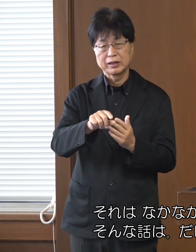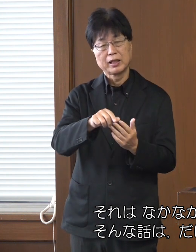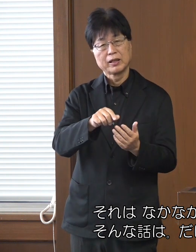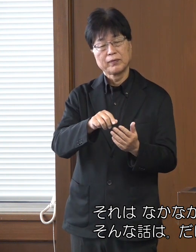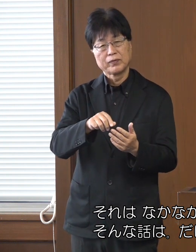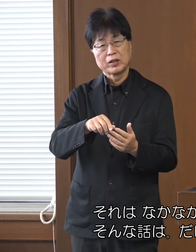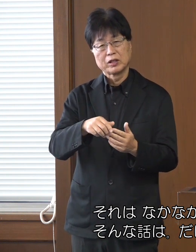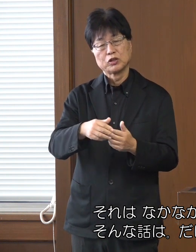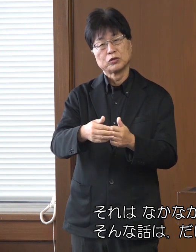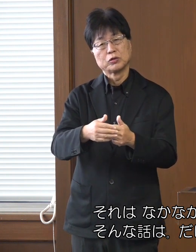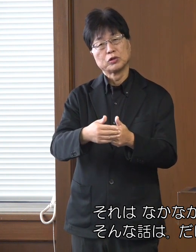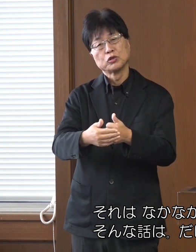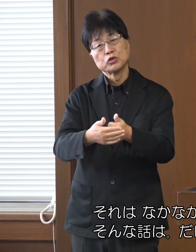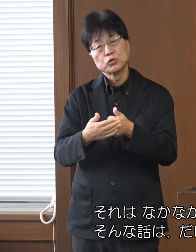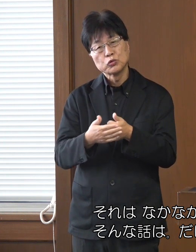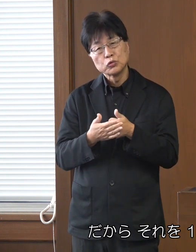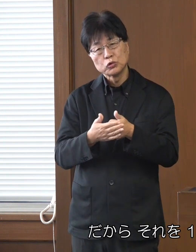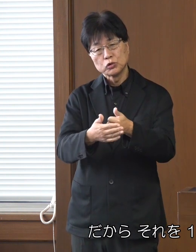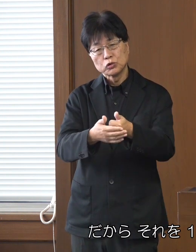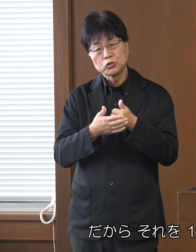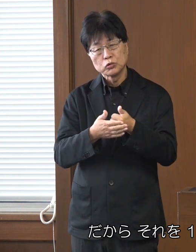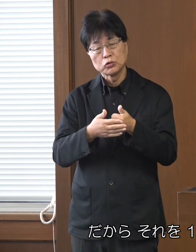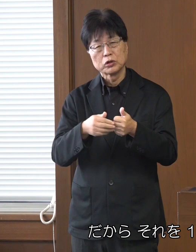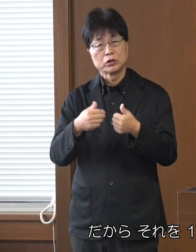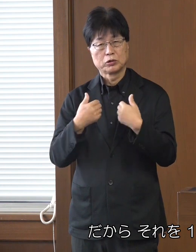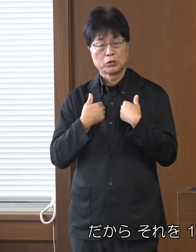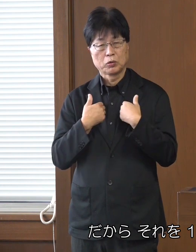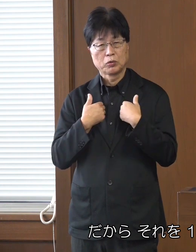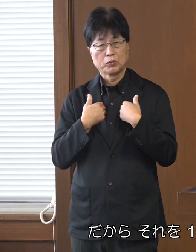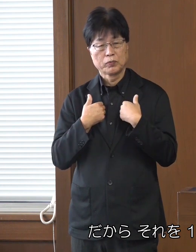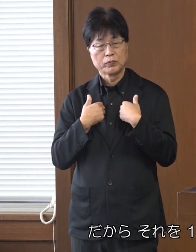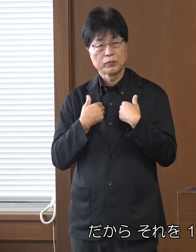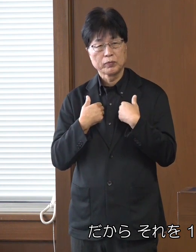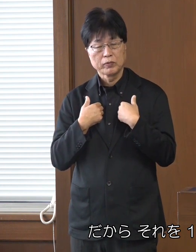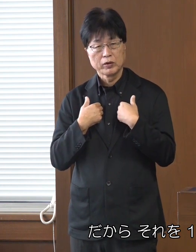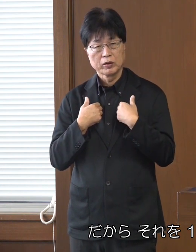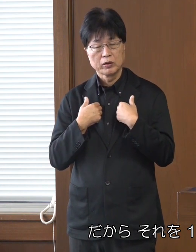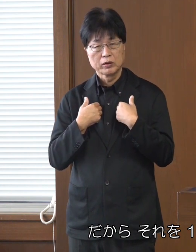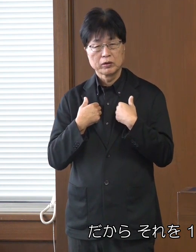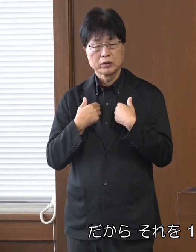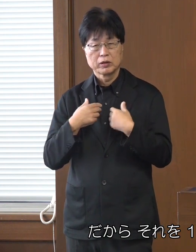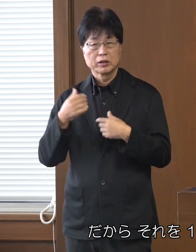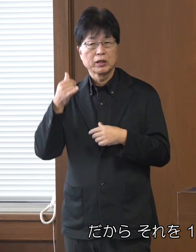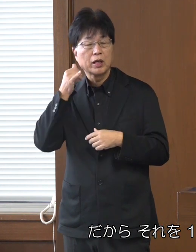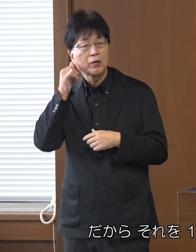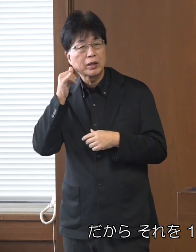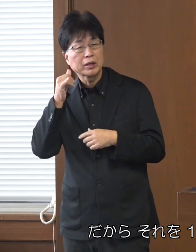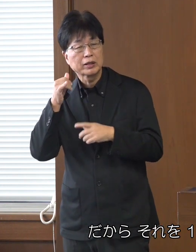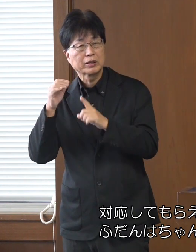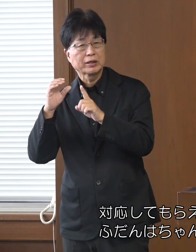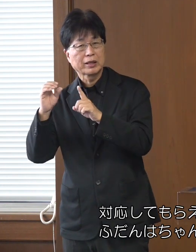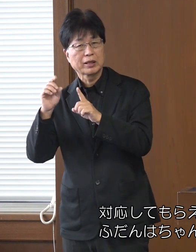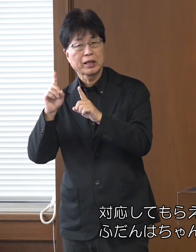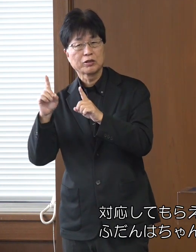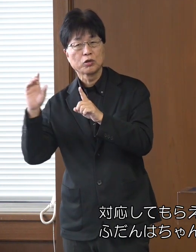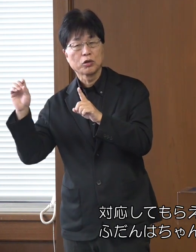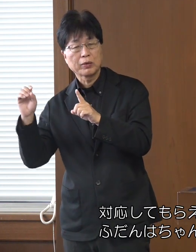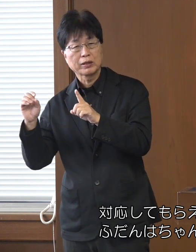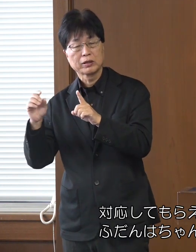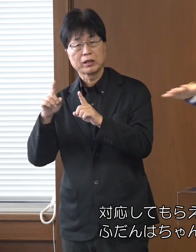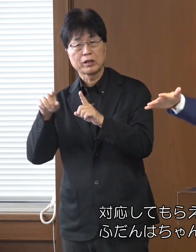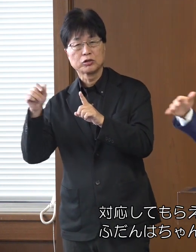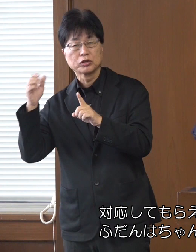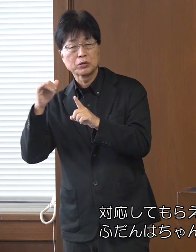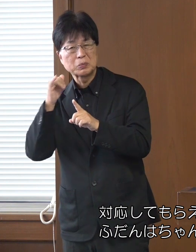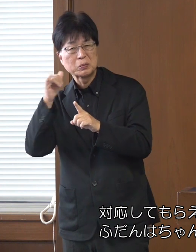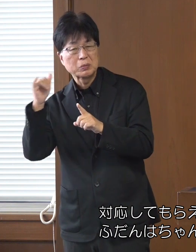ので、緊急時はそれを、だから119番とか110番に電話しても対応してもらえないんですよ、